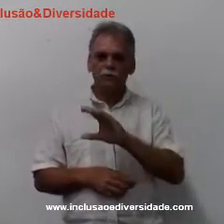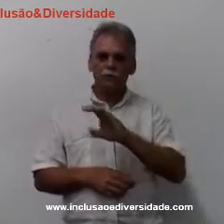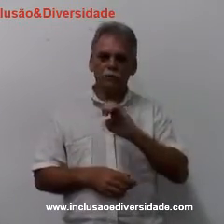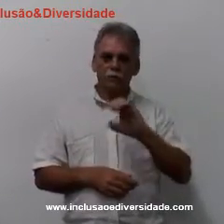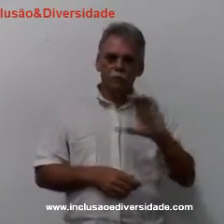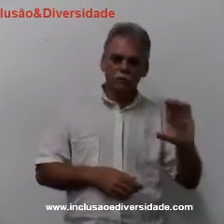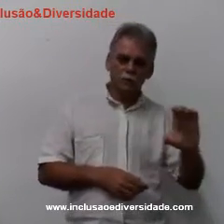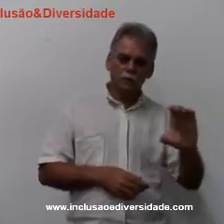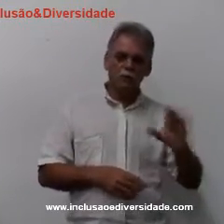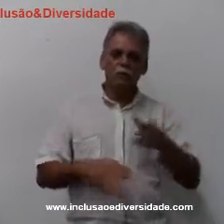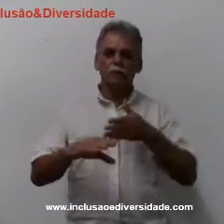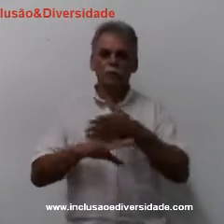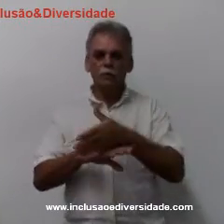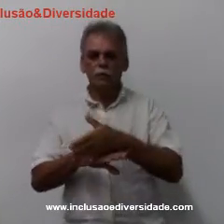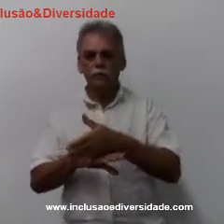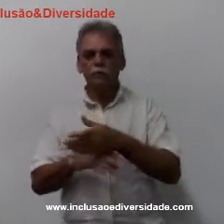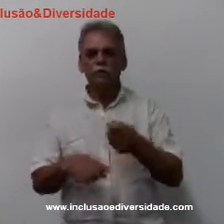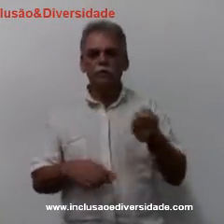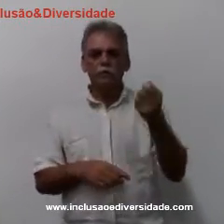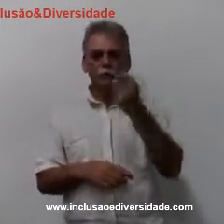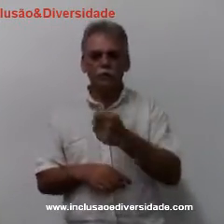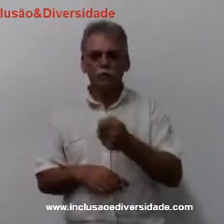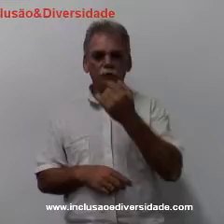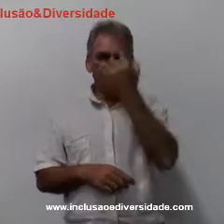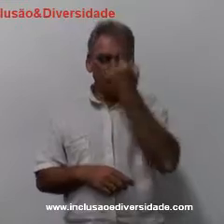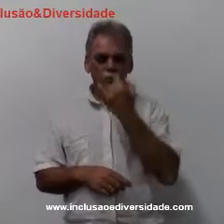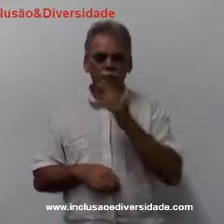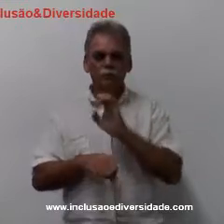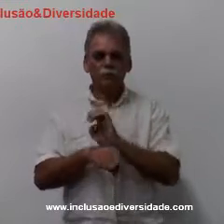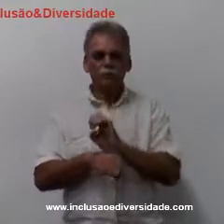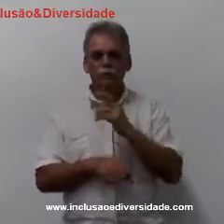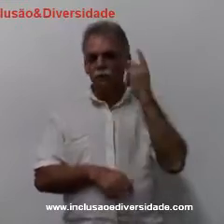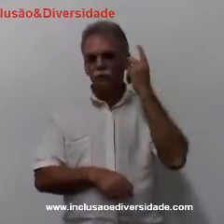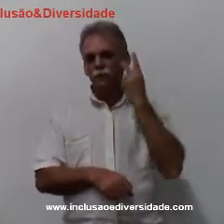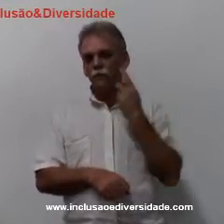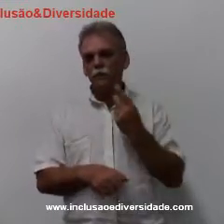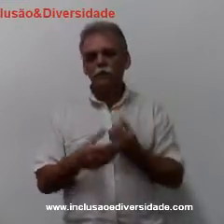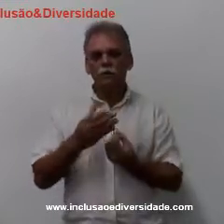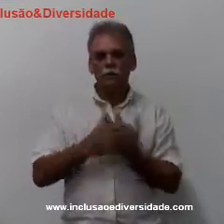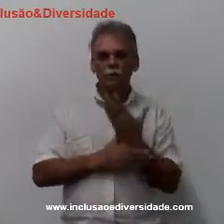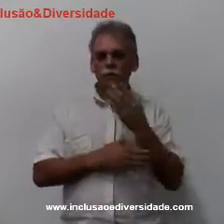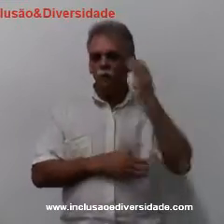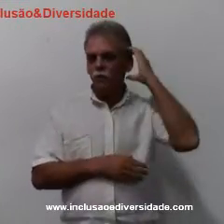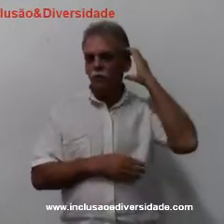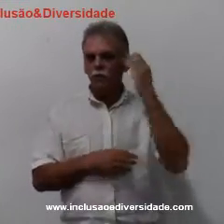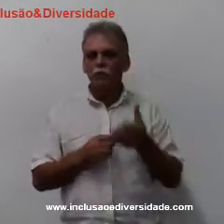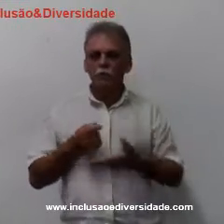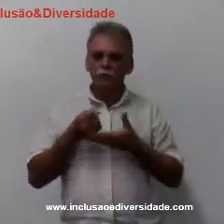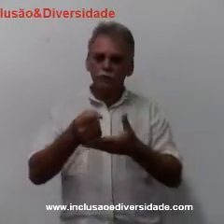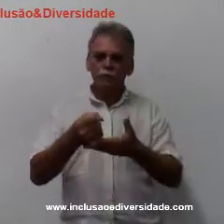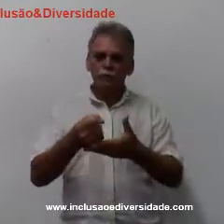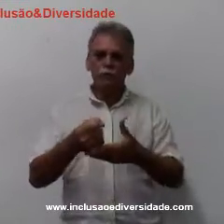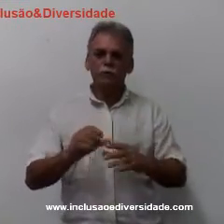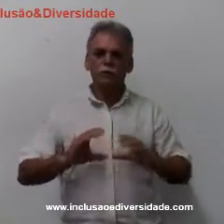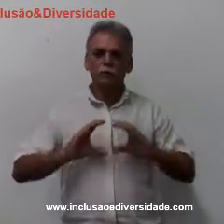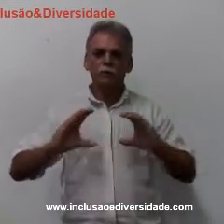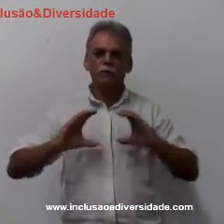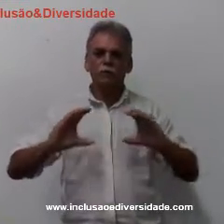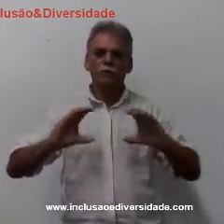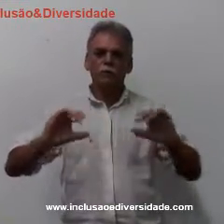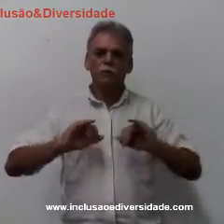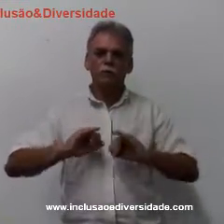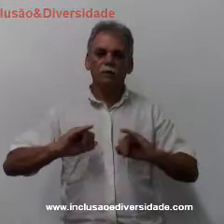trabalho, pela atuação na Rádio ASEC, pela atuação da Associação de Cegos do Estado do Ceará. E vamos ver o